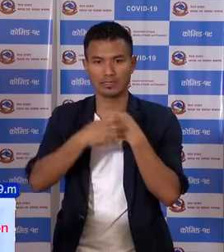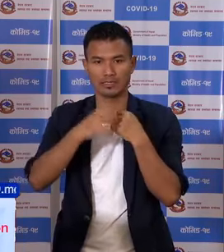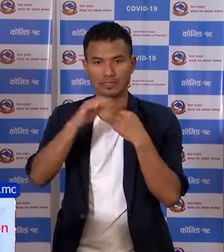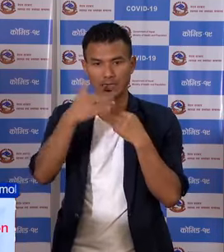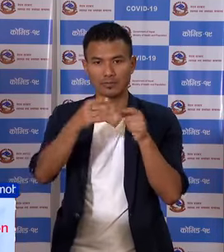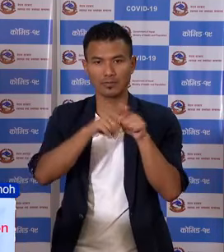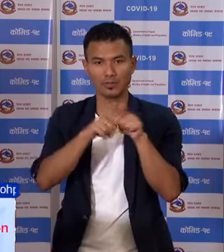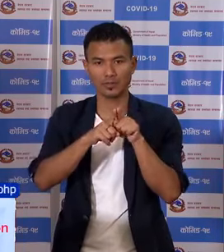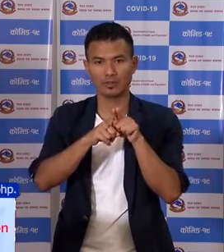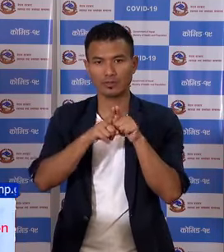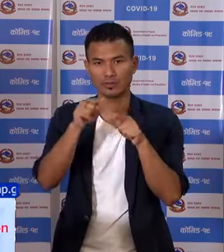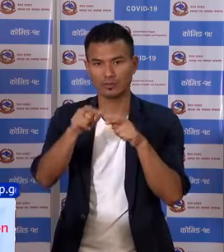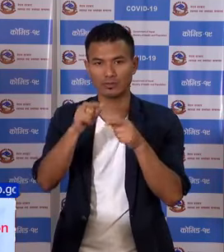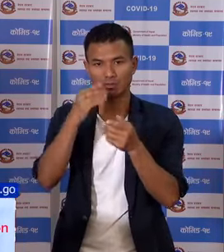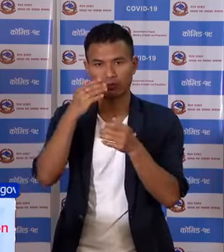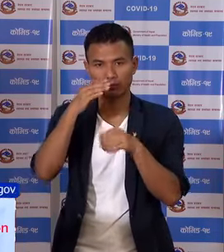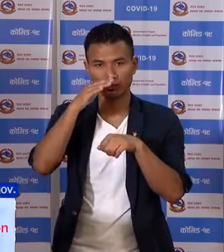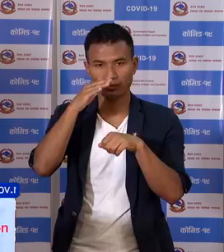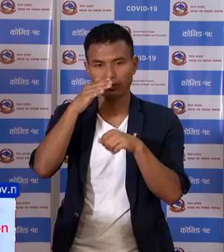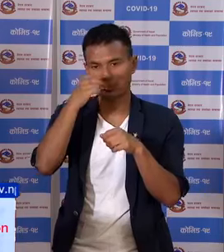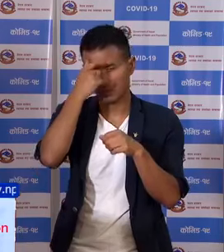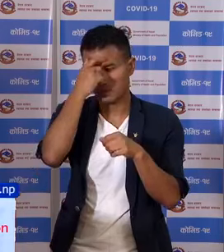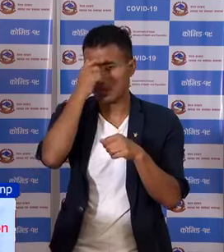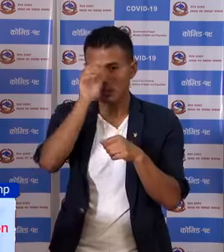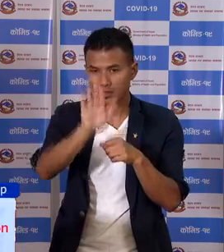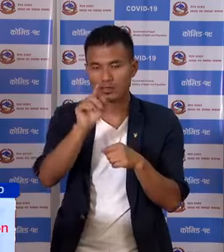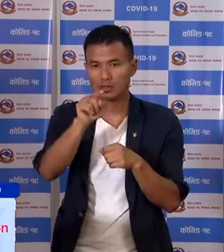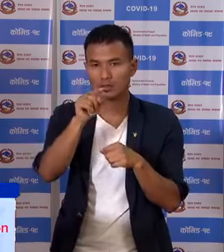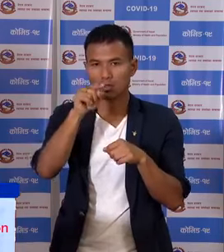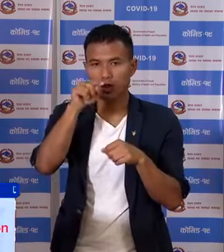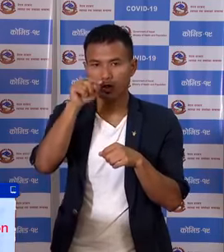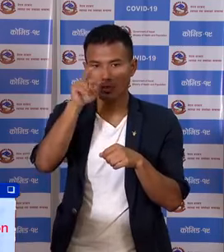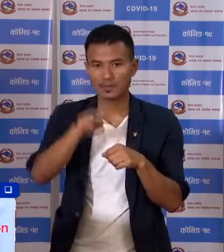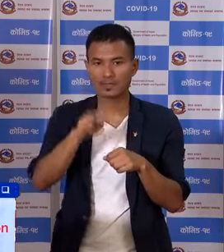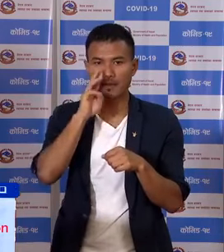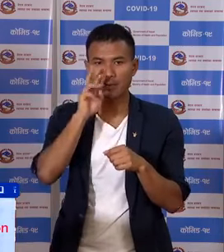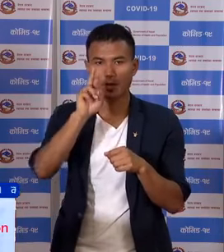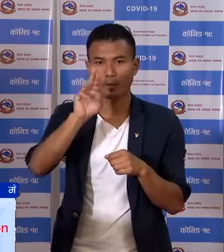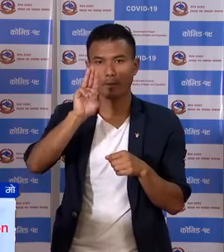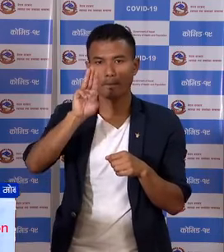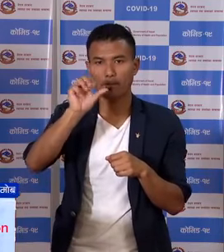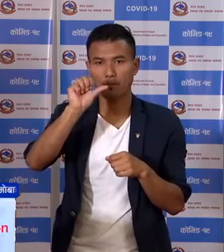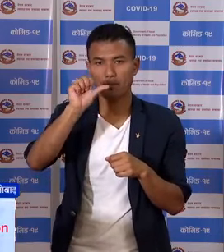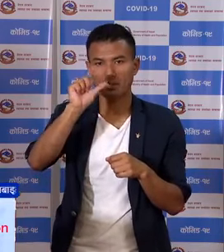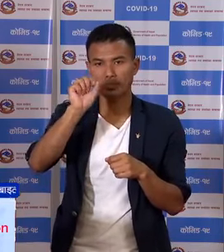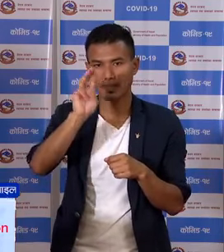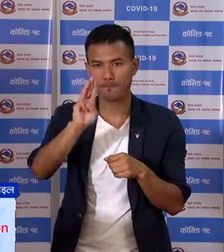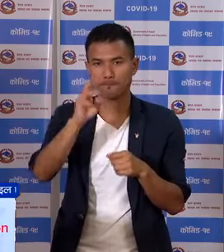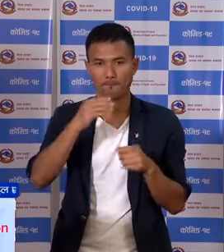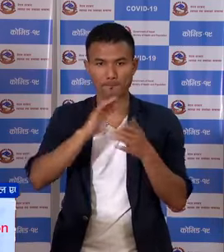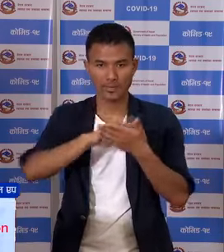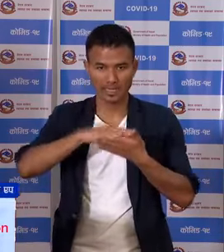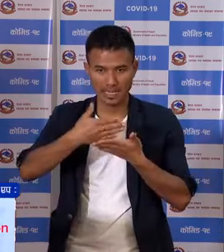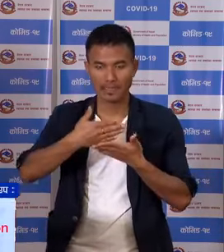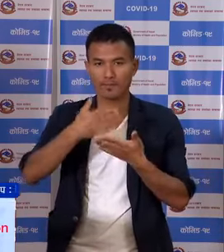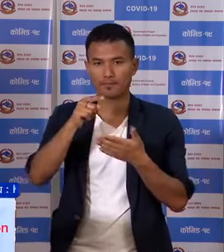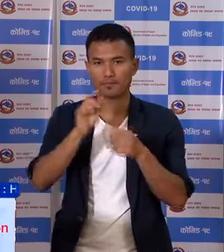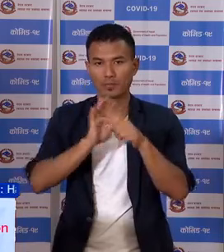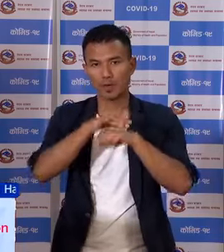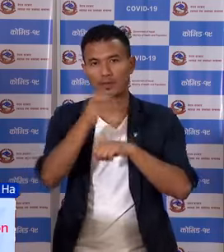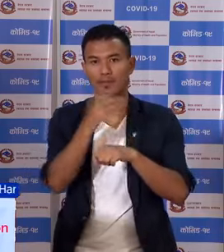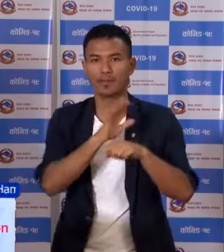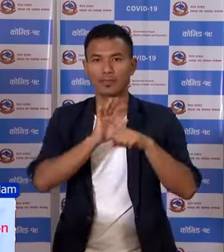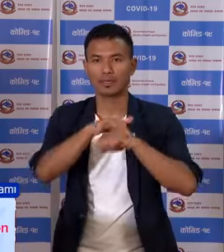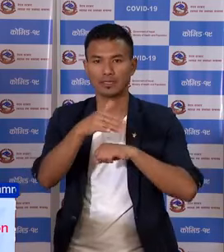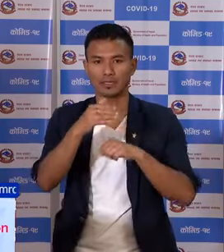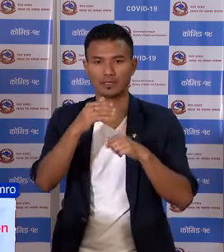अचुद पारेको अबस्ता चान र अलेको संदर्रमा रमजान महिना खासगरी जुन इवटा चाहिए इबादत को महिना र बरी बंद